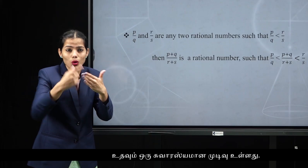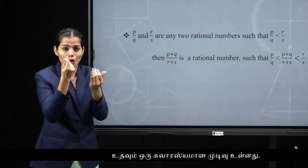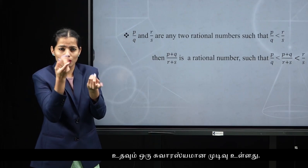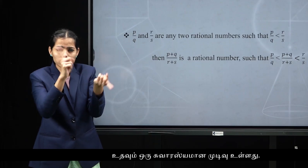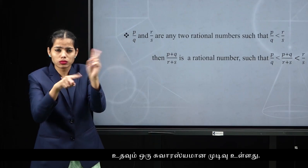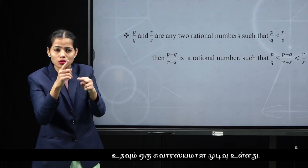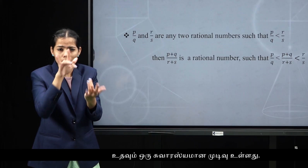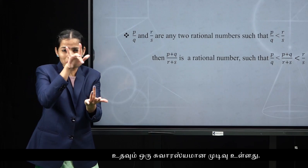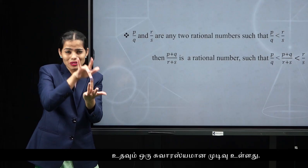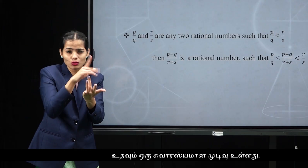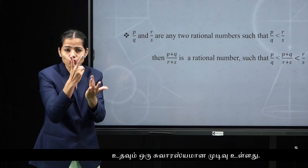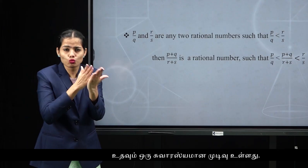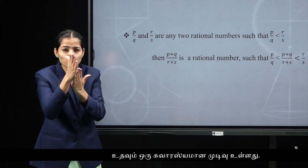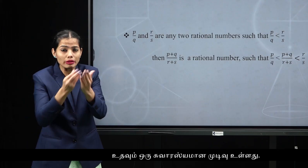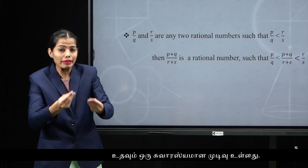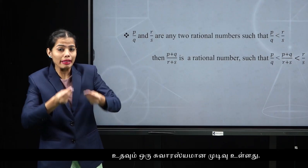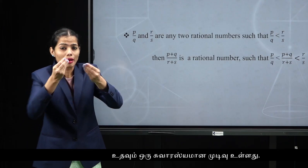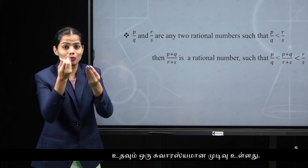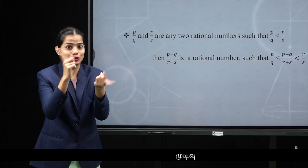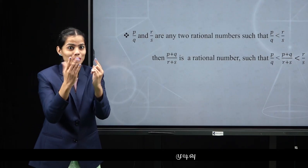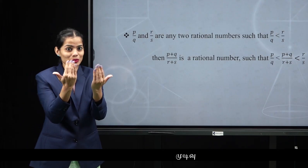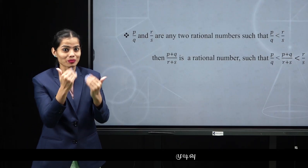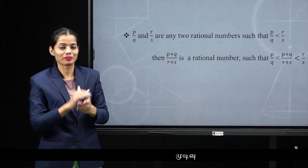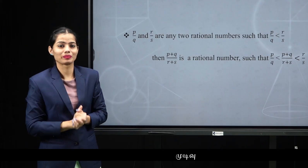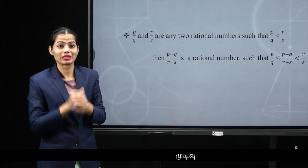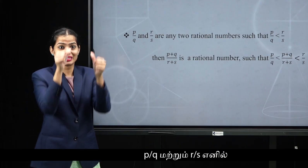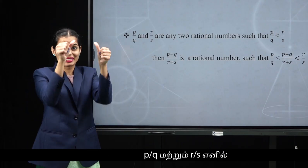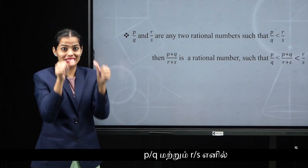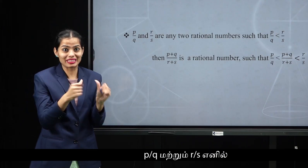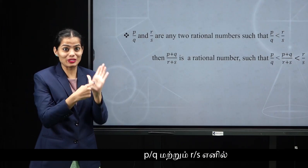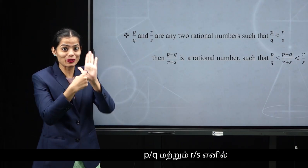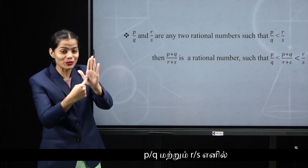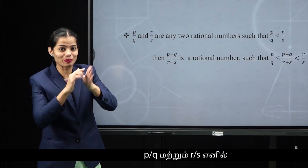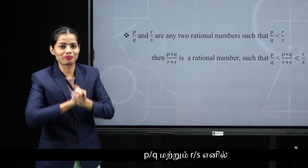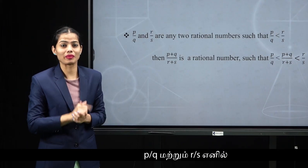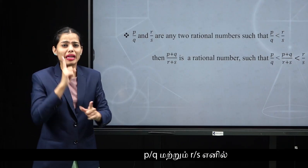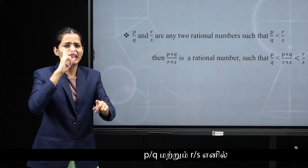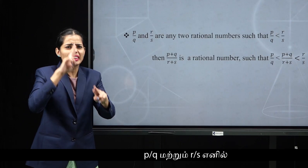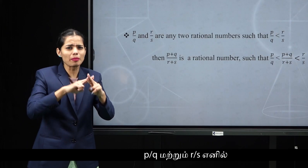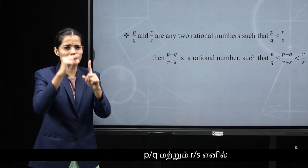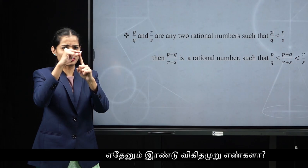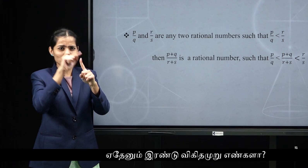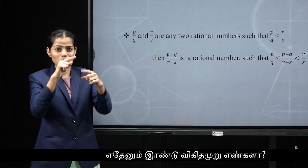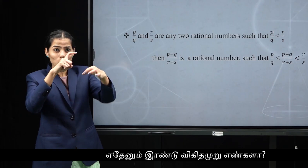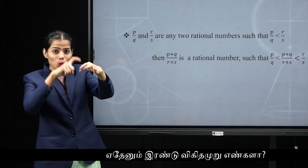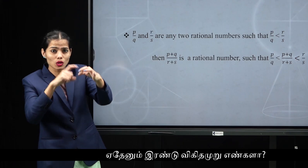ஒரு சுவாரஸ்யமான முடிவு உள்ளது. முடிவு P/Q R/S